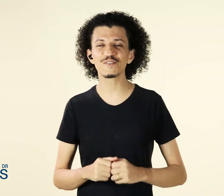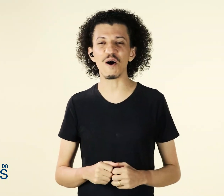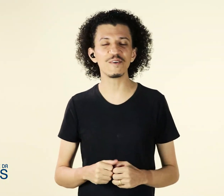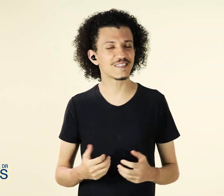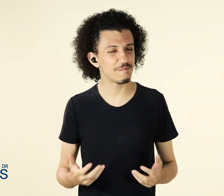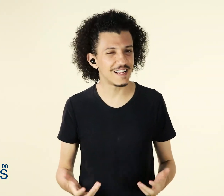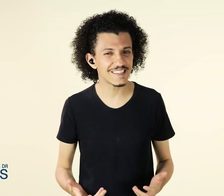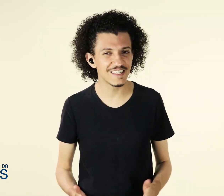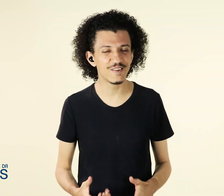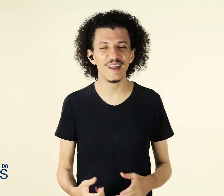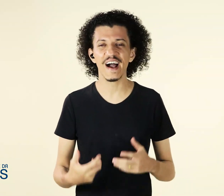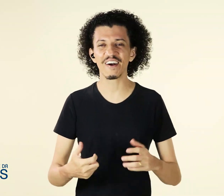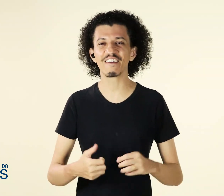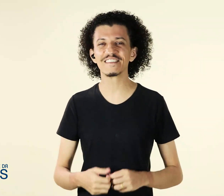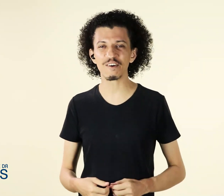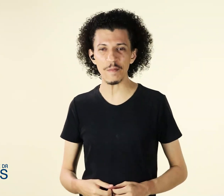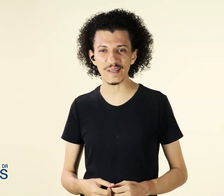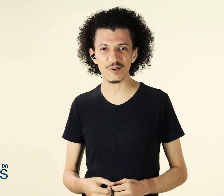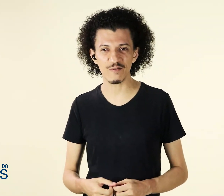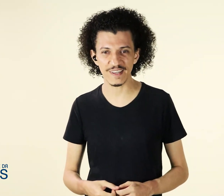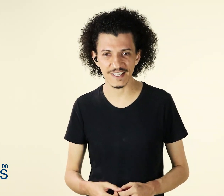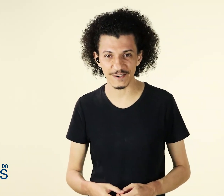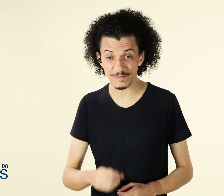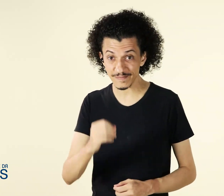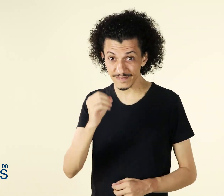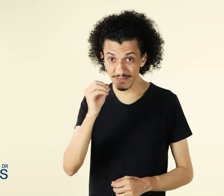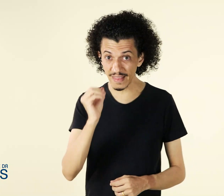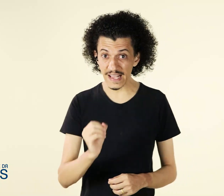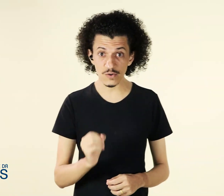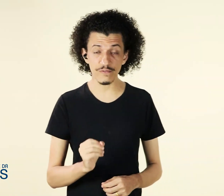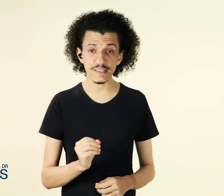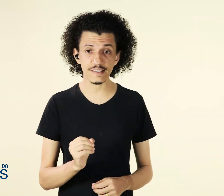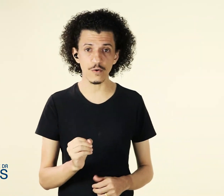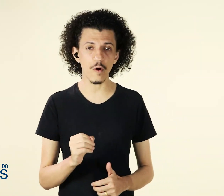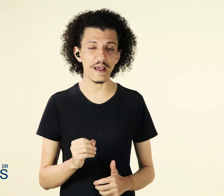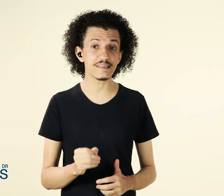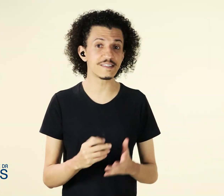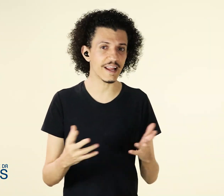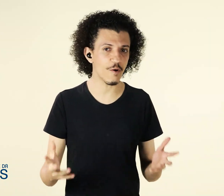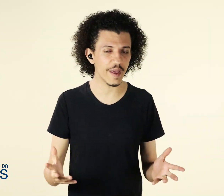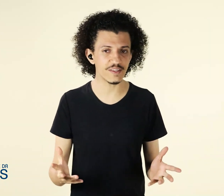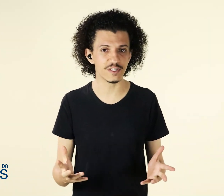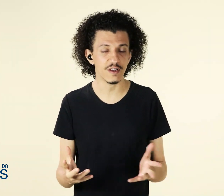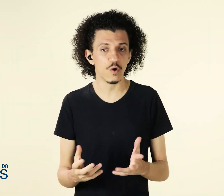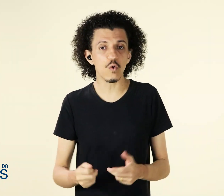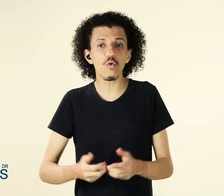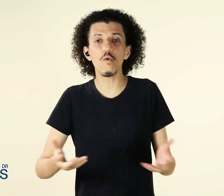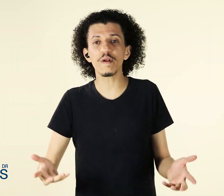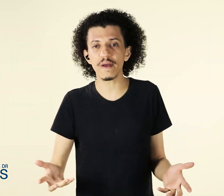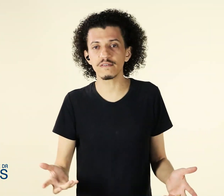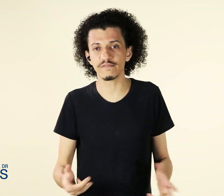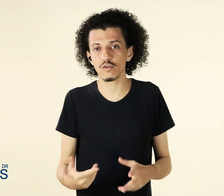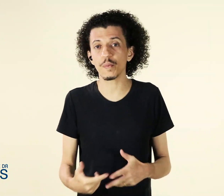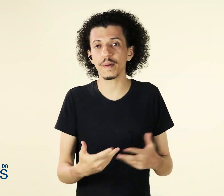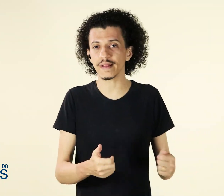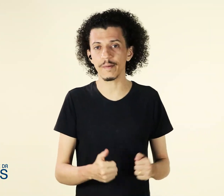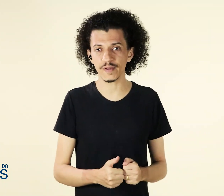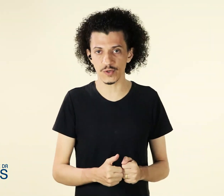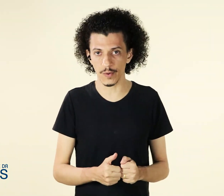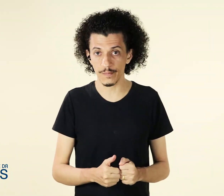visual estabelecido, agora você começa a conversação. Essa conversação começa geralmente com um cumprimento, você vai cumprimentar a pessoa.